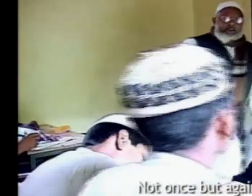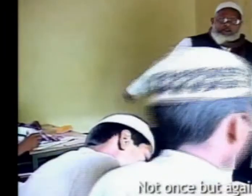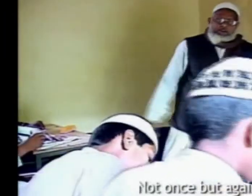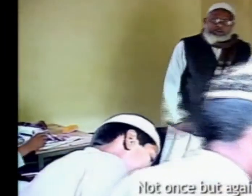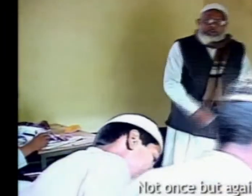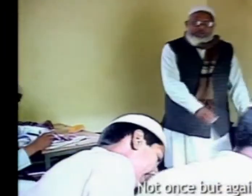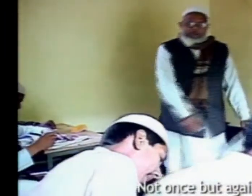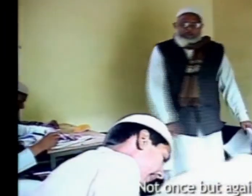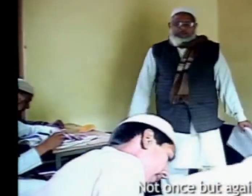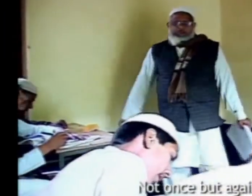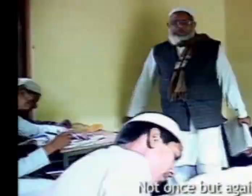मिलता फिर।